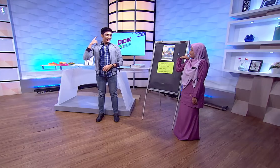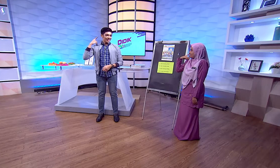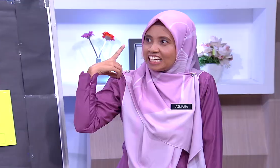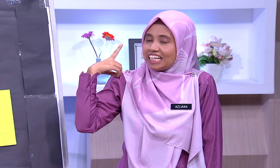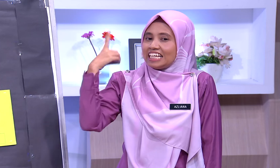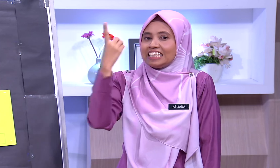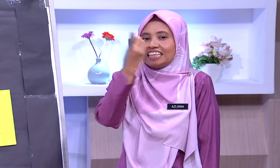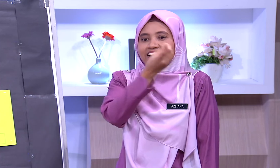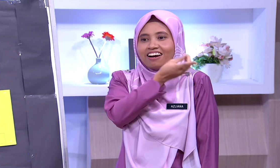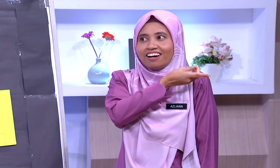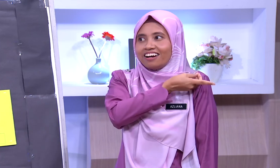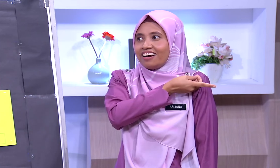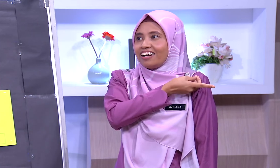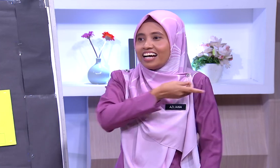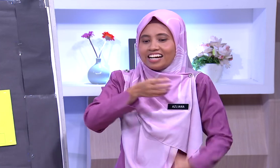ja-hye kita selamanya